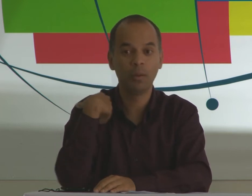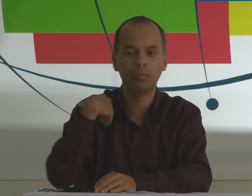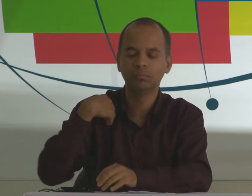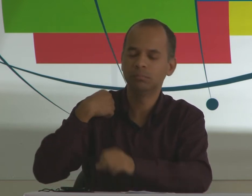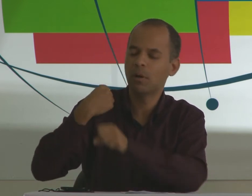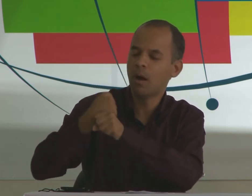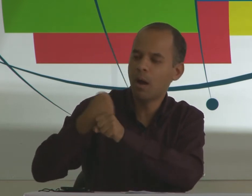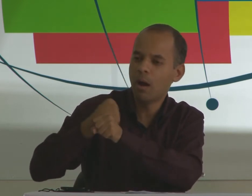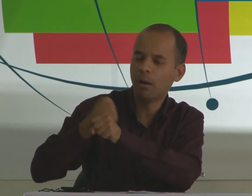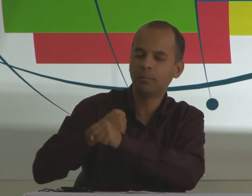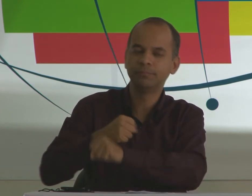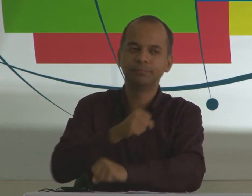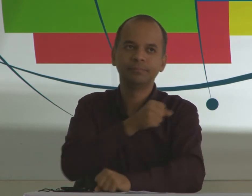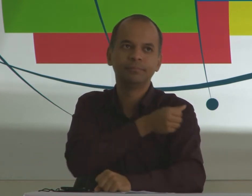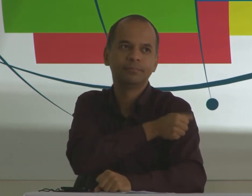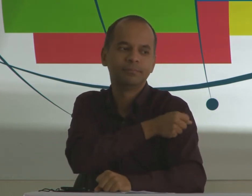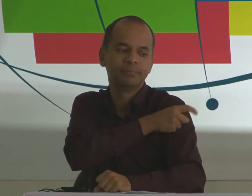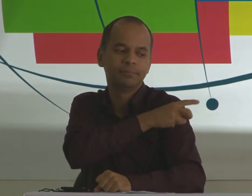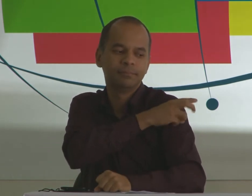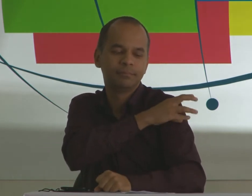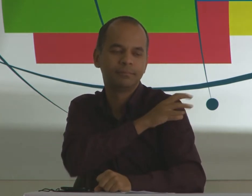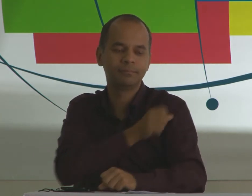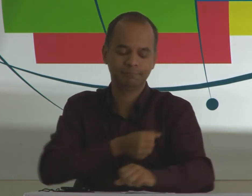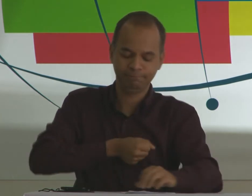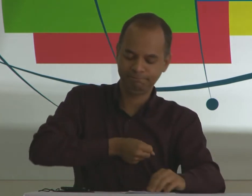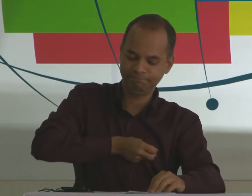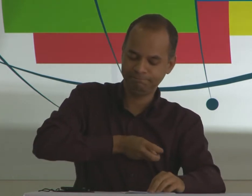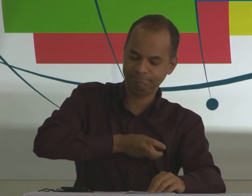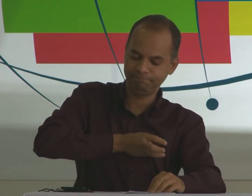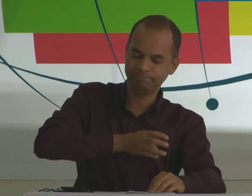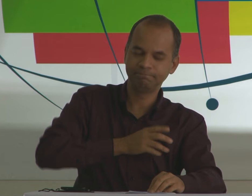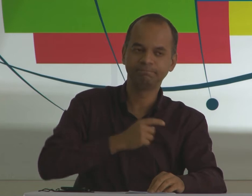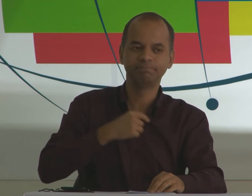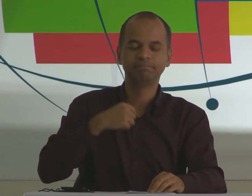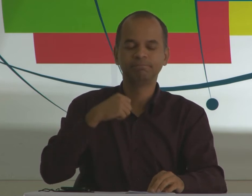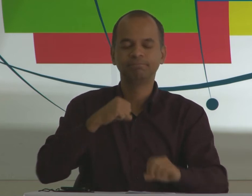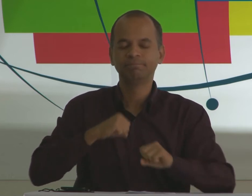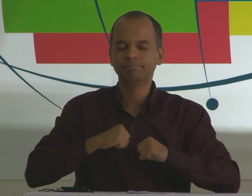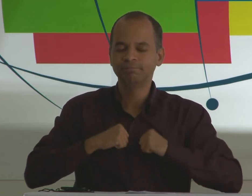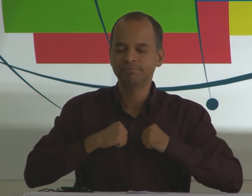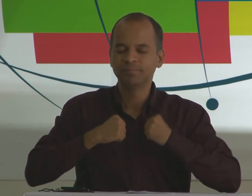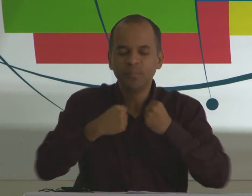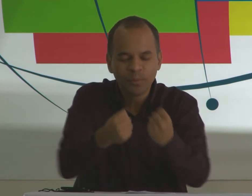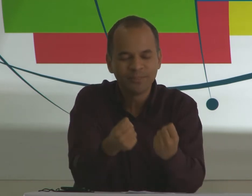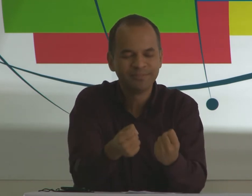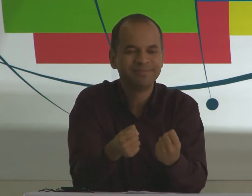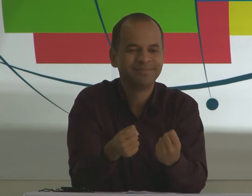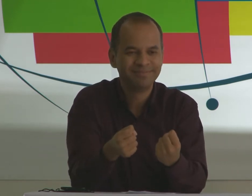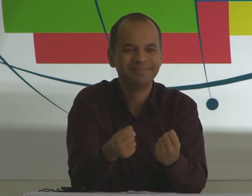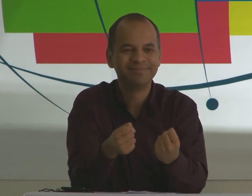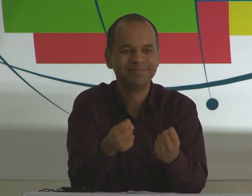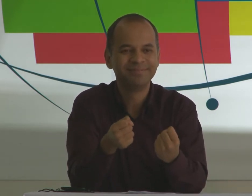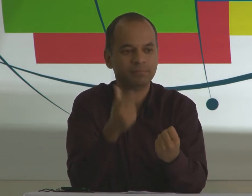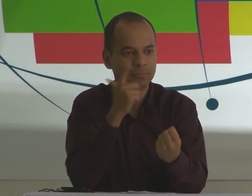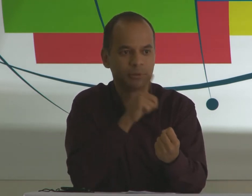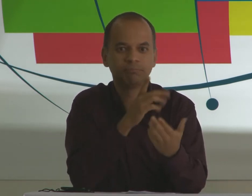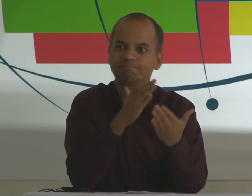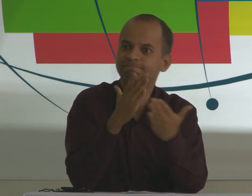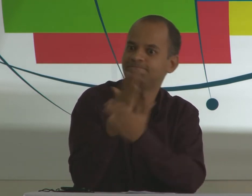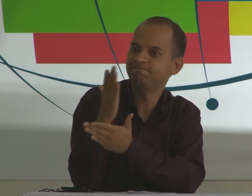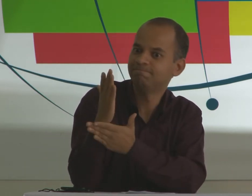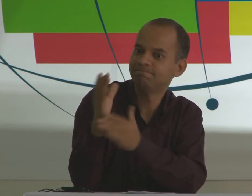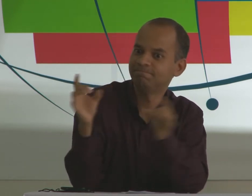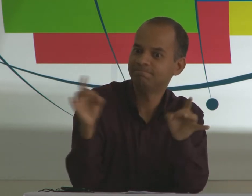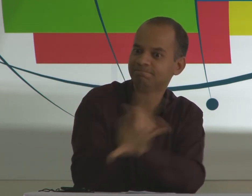como lidar, mas faz parte de um processo. Quanto da minha história, desde que eu avançava na educação, eu fui várias passando